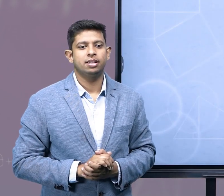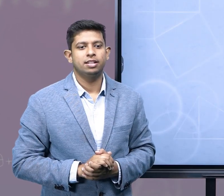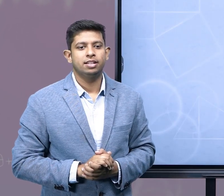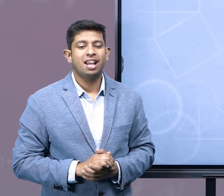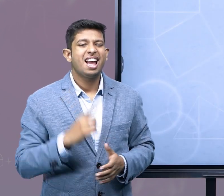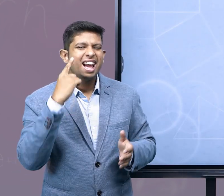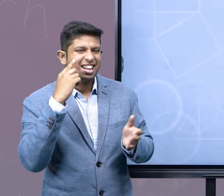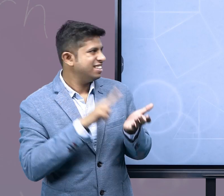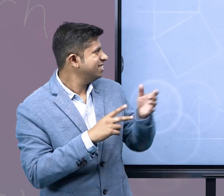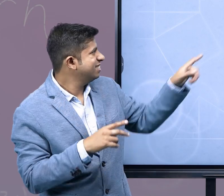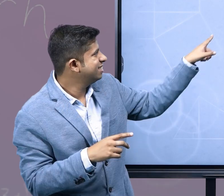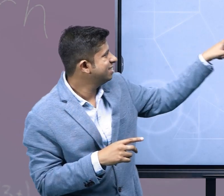शब्दों: पूर्णांक,